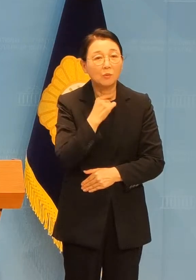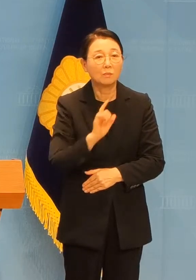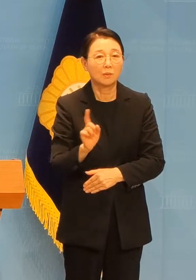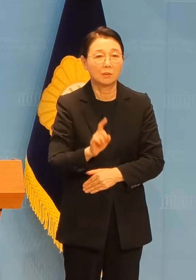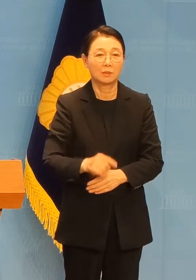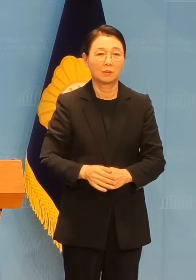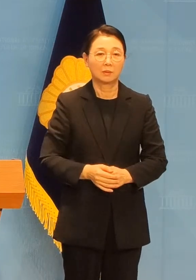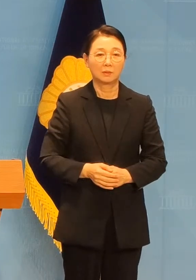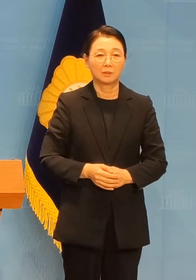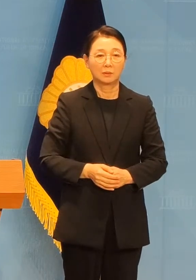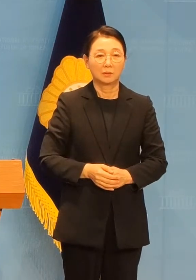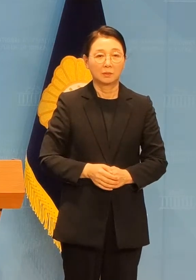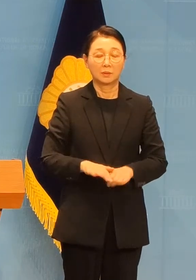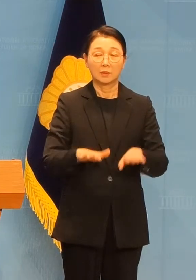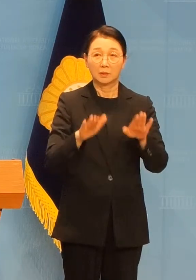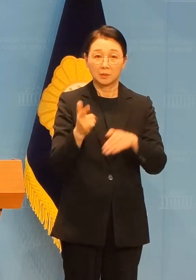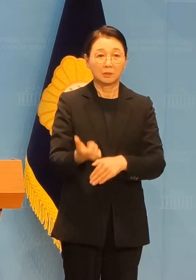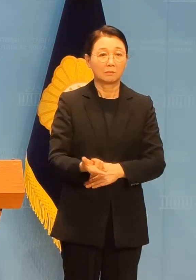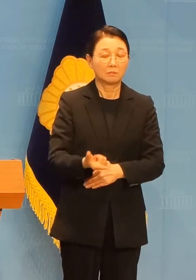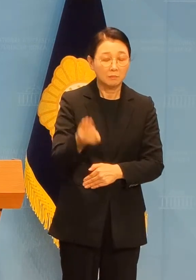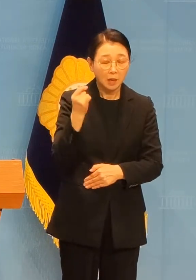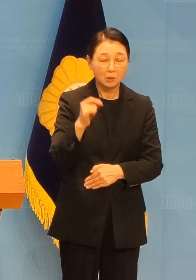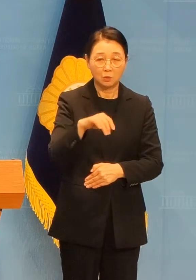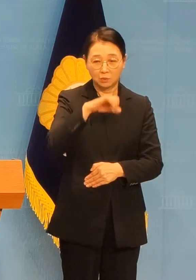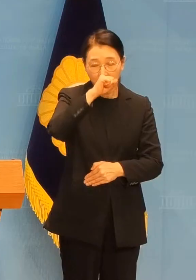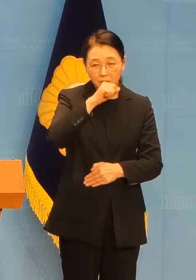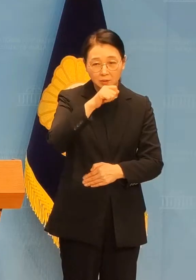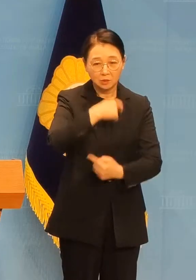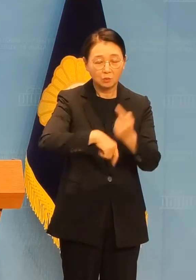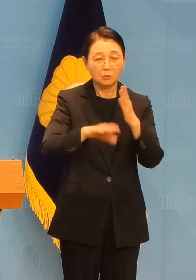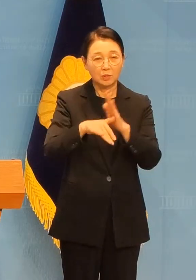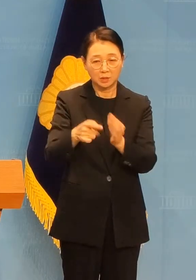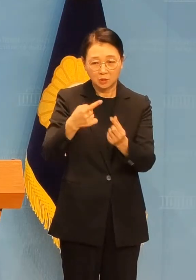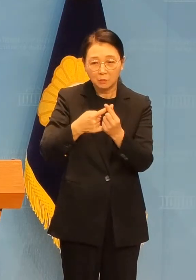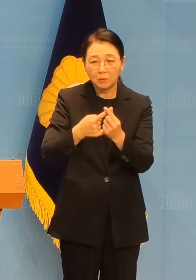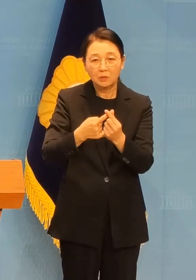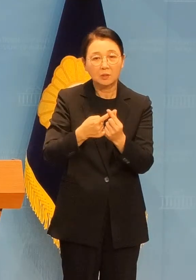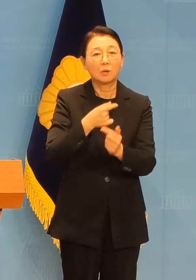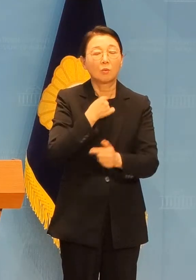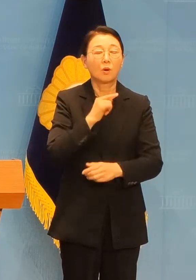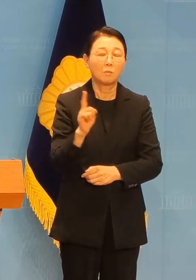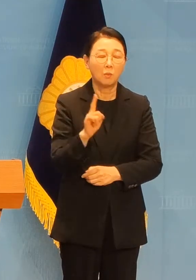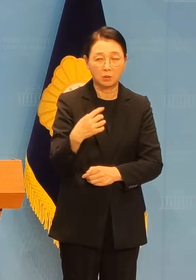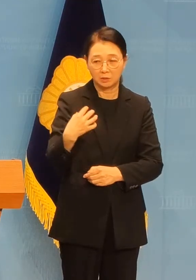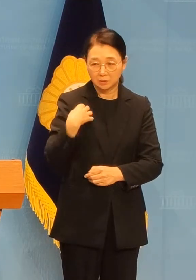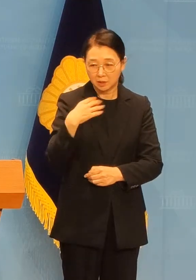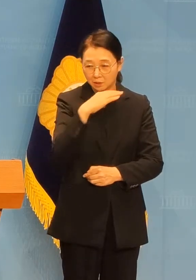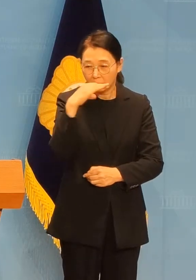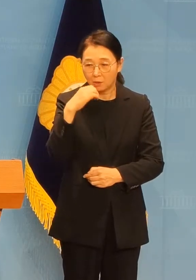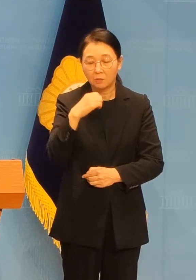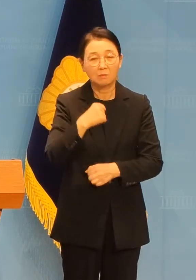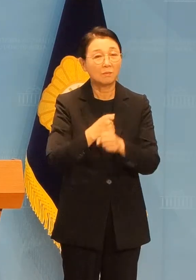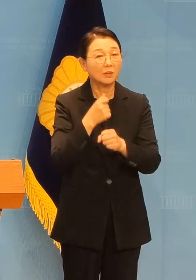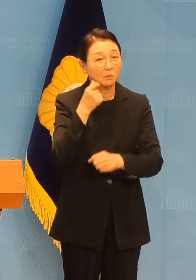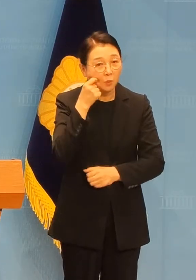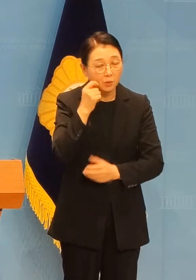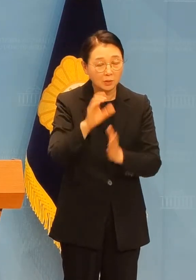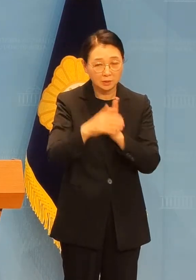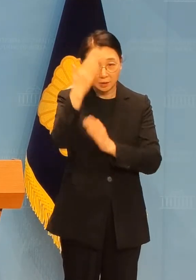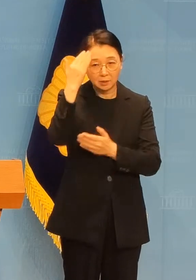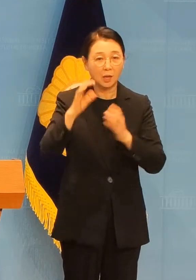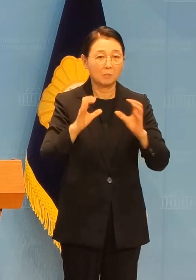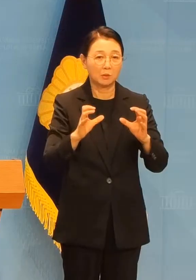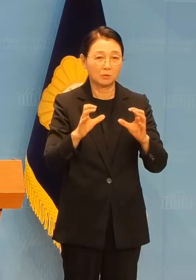것입니까? 지금 당장 재정 운영의 우선순위와 책임을 바로 세우지 않는다면